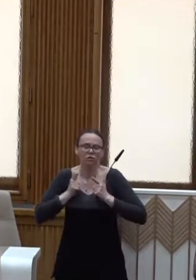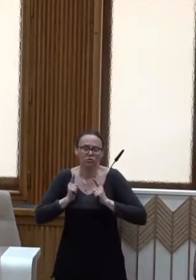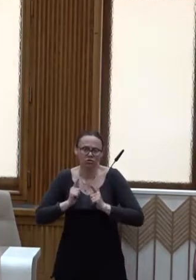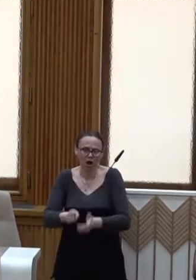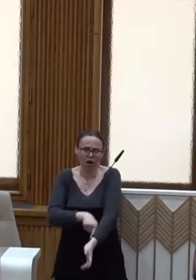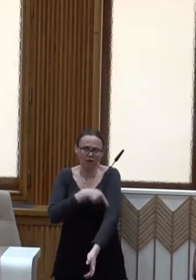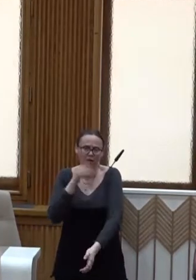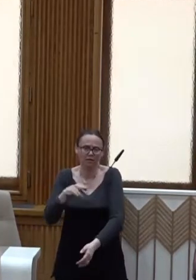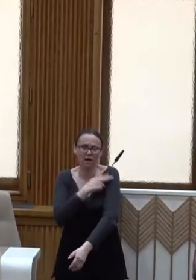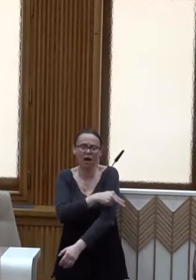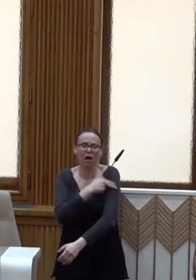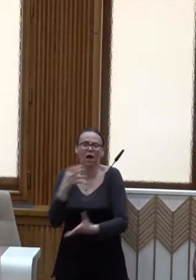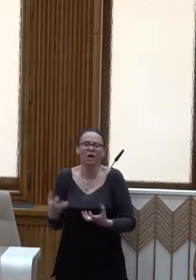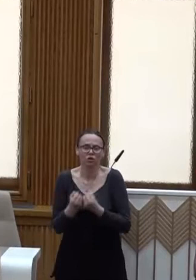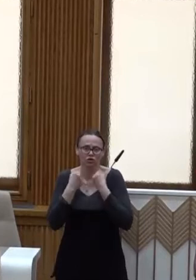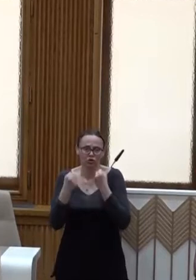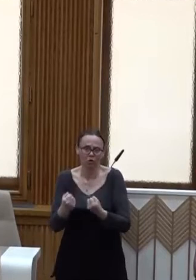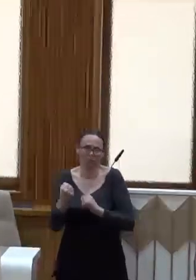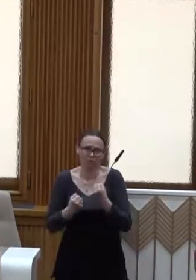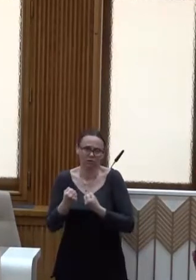na rešilno vozilo.